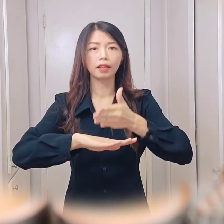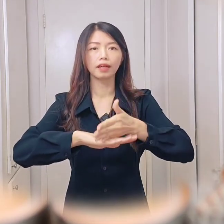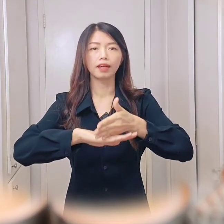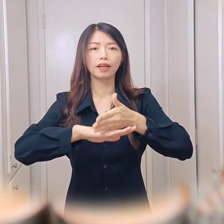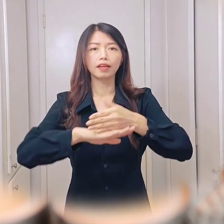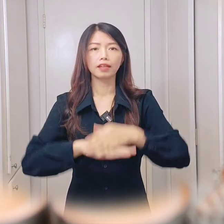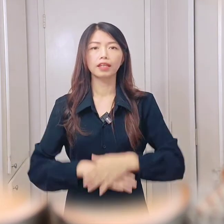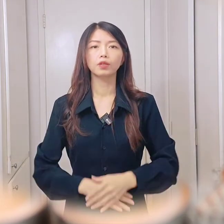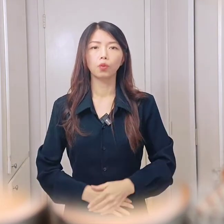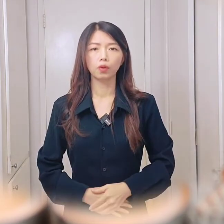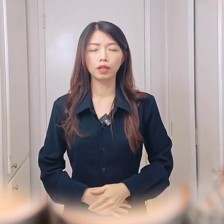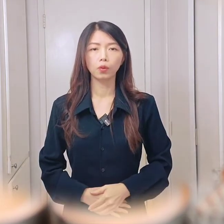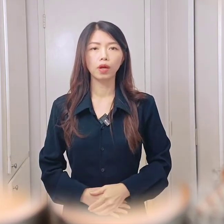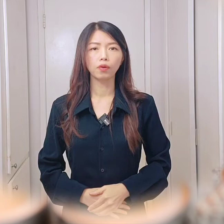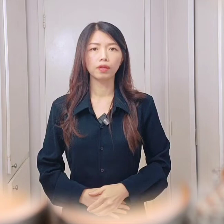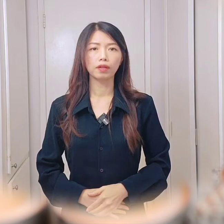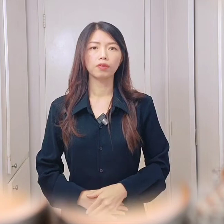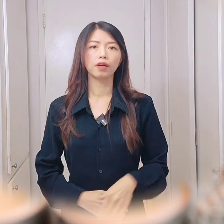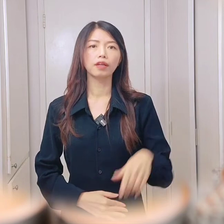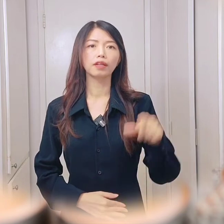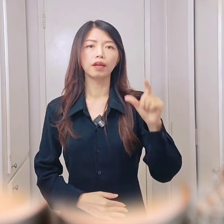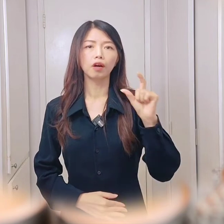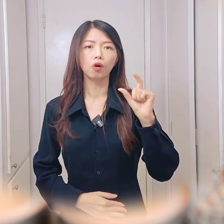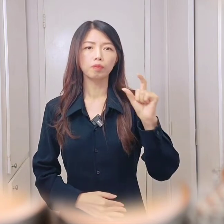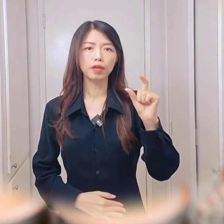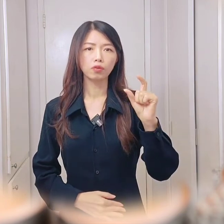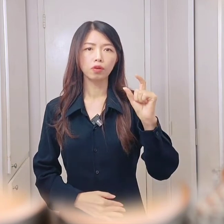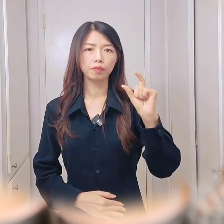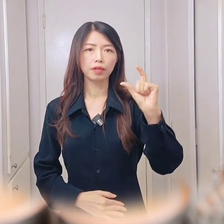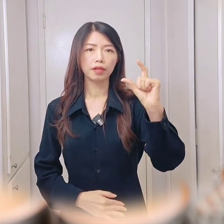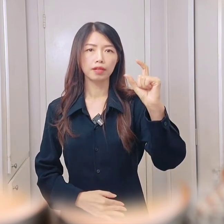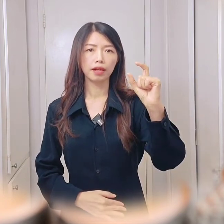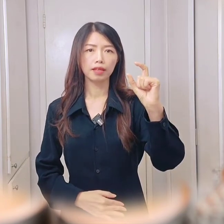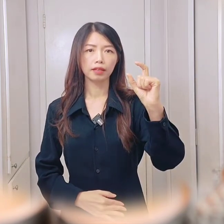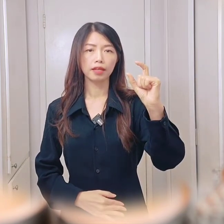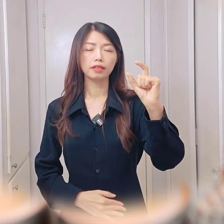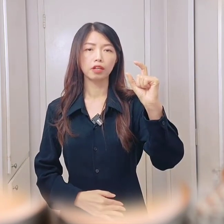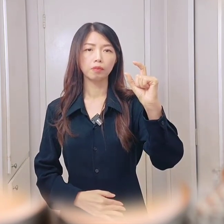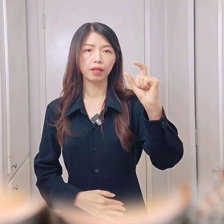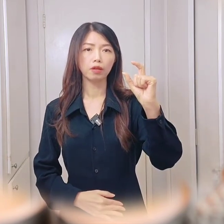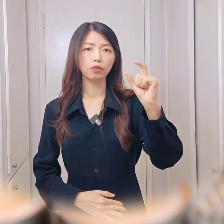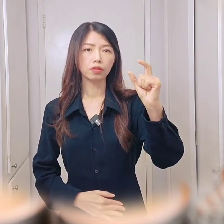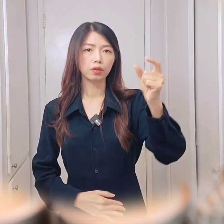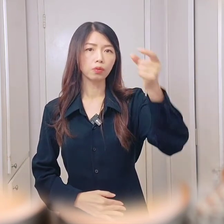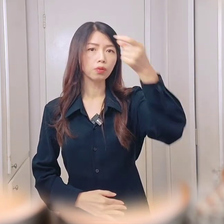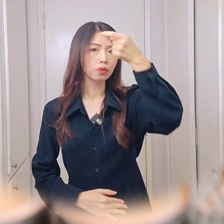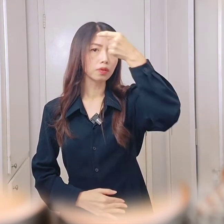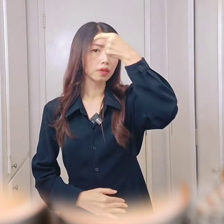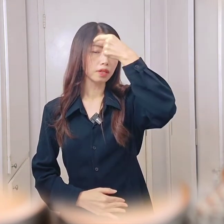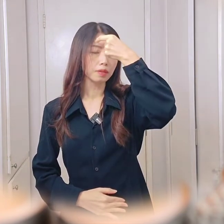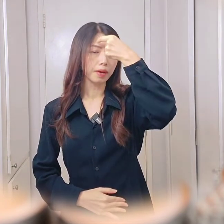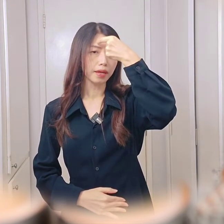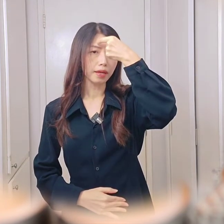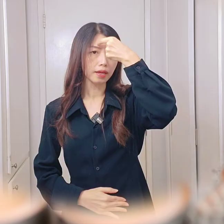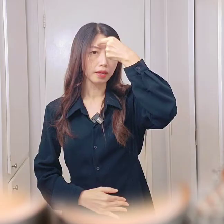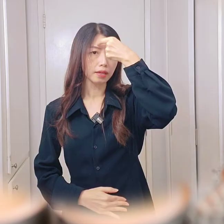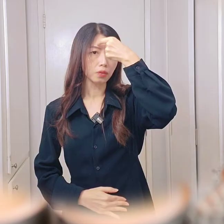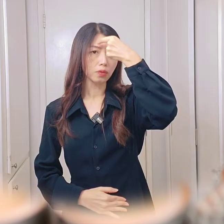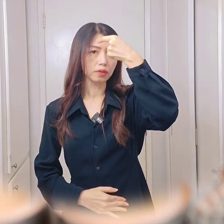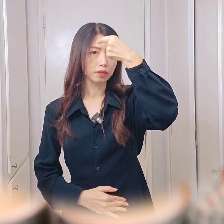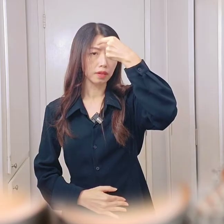감사. 기도. 기도라고 하는 데의 수어는 엄지하고 검지를 살짝 디귿처럼 만들어 주시고